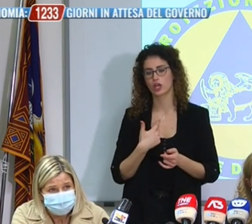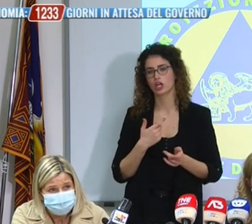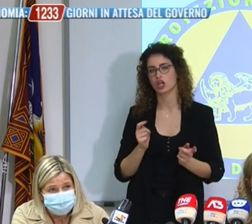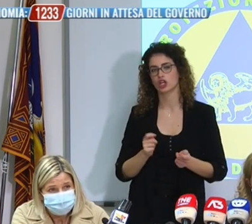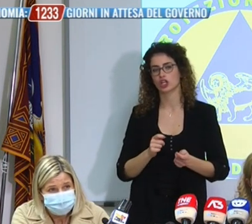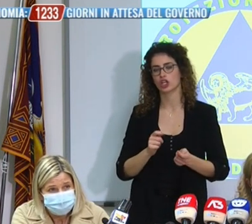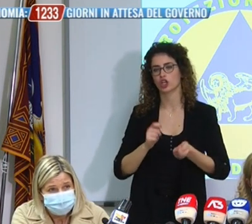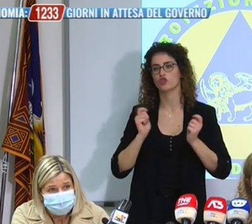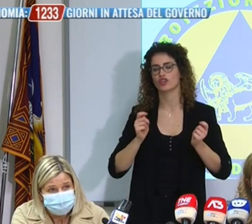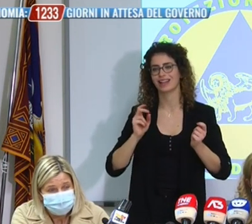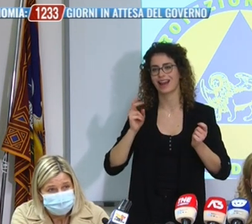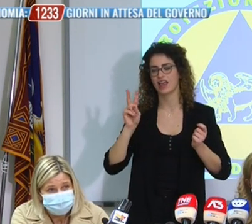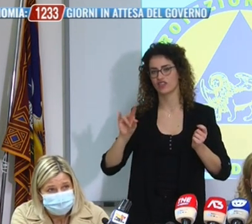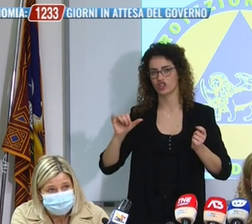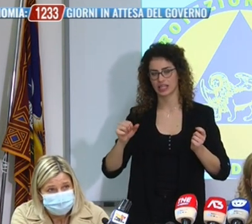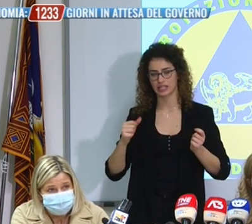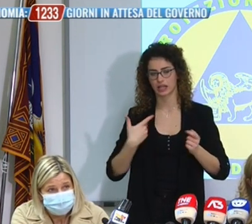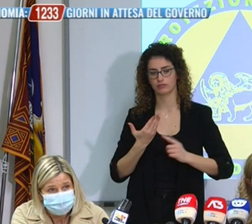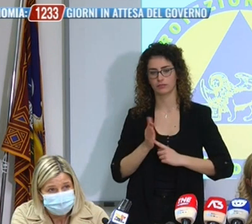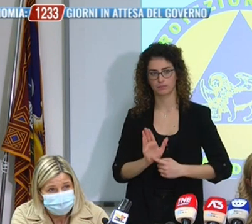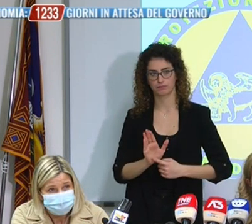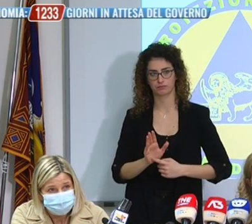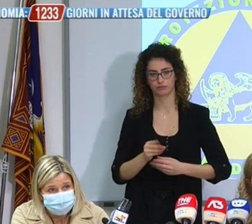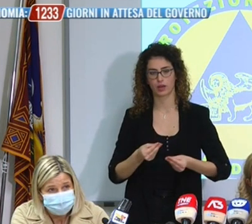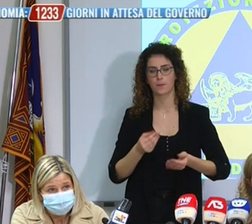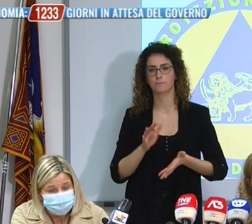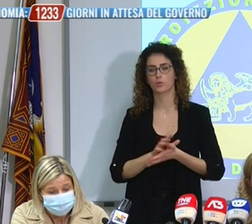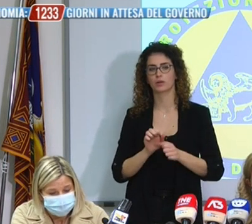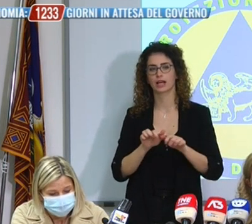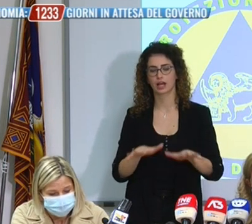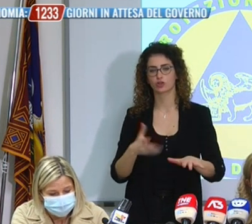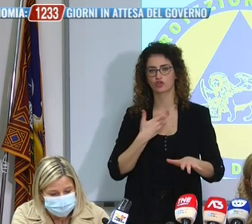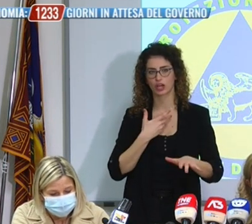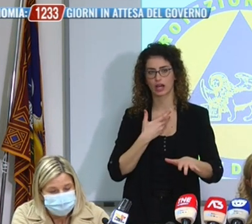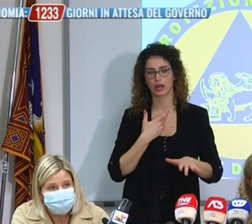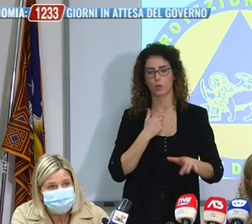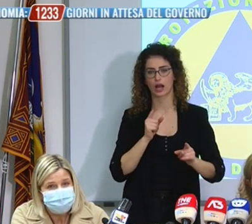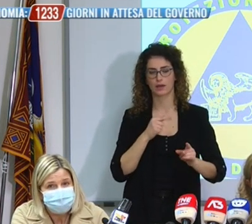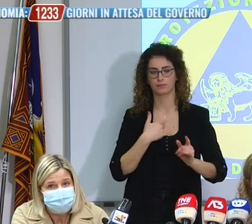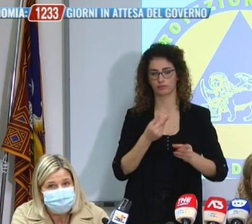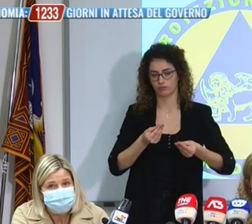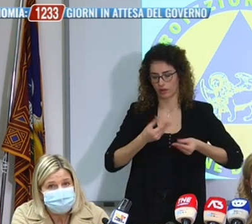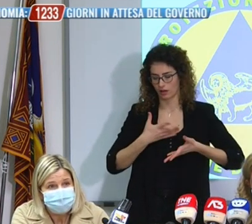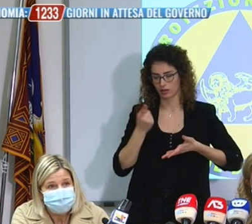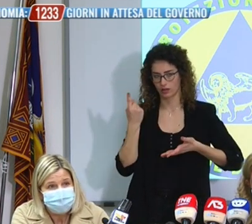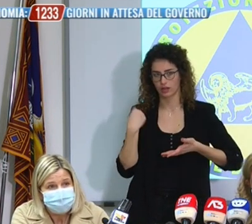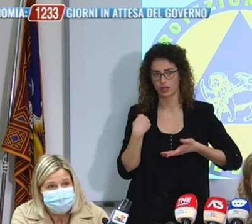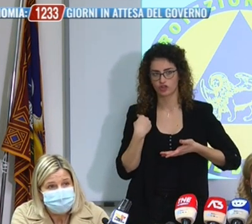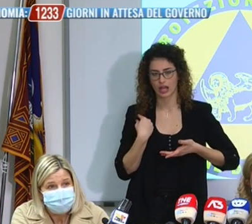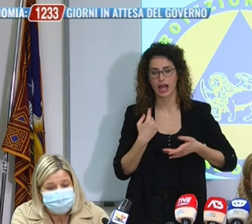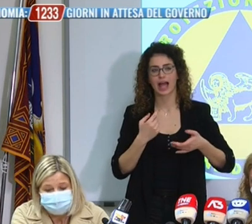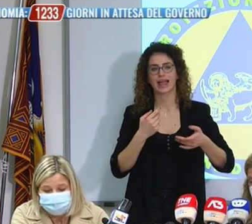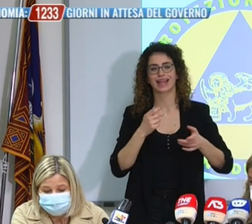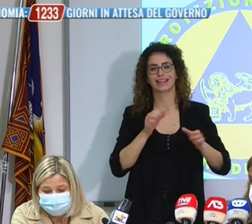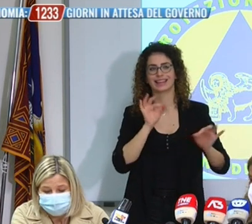Vicenza un report che ci avete diffuso voi ieri, per cui si vedeva che le terapie intensive vuote a Verona non